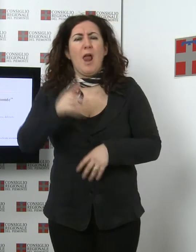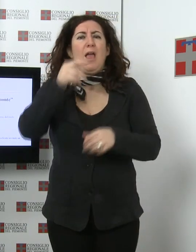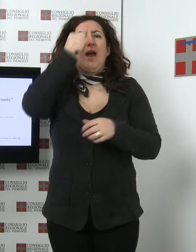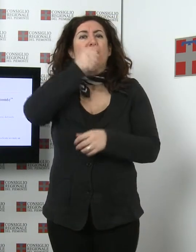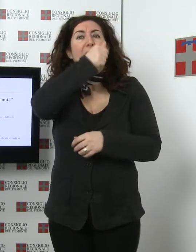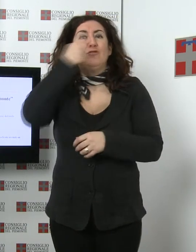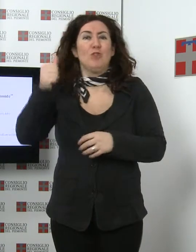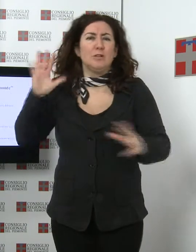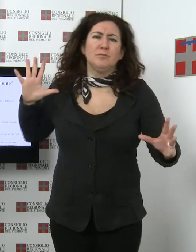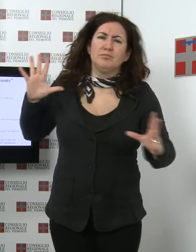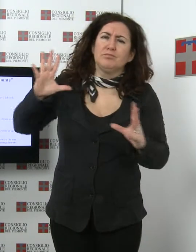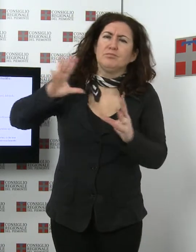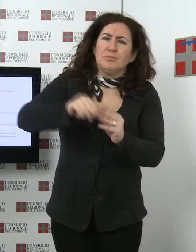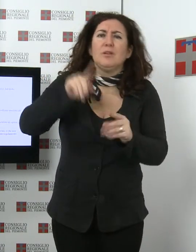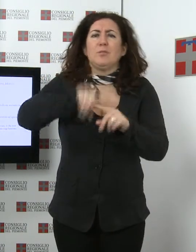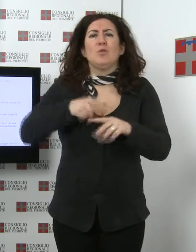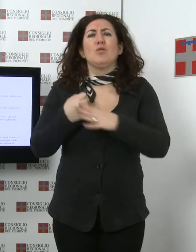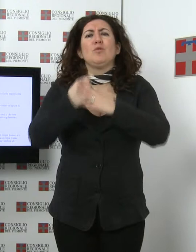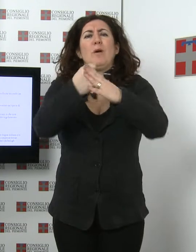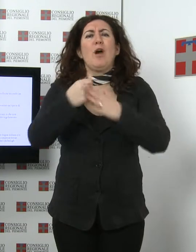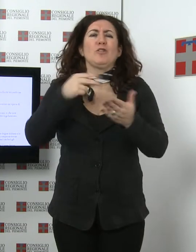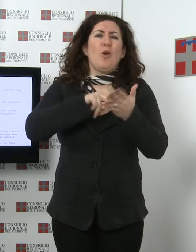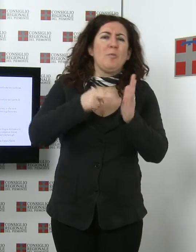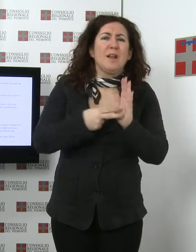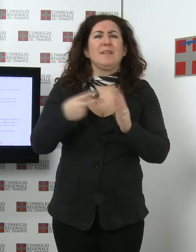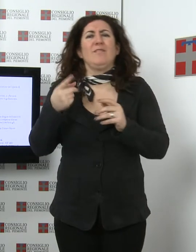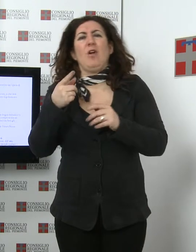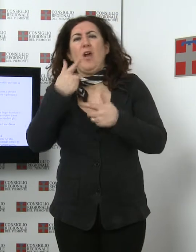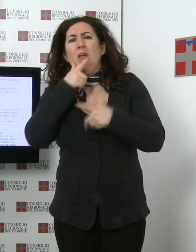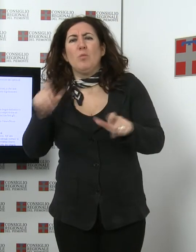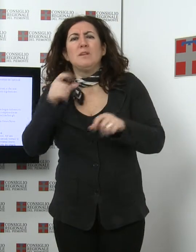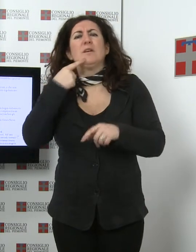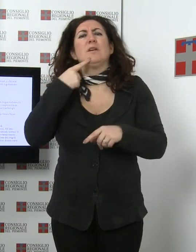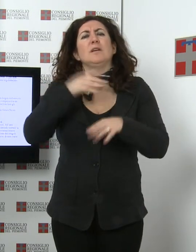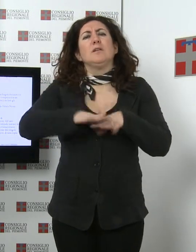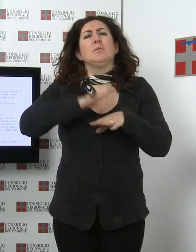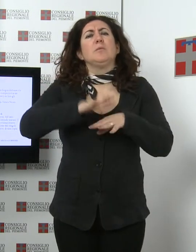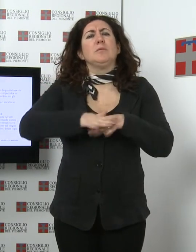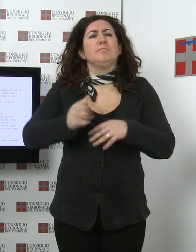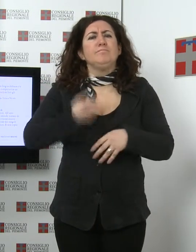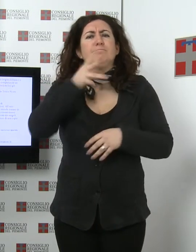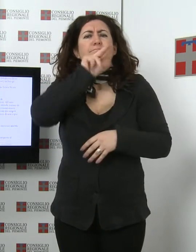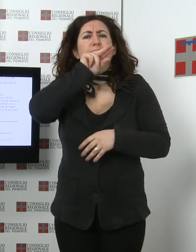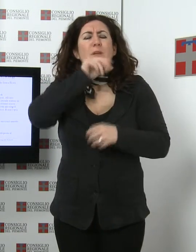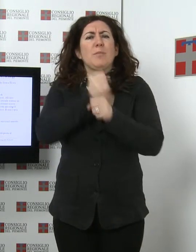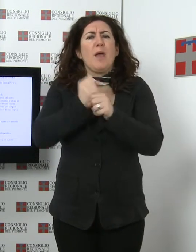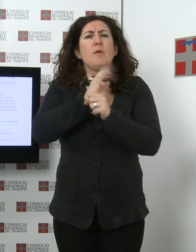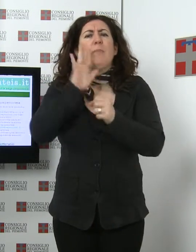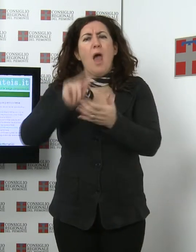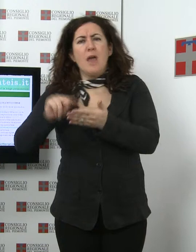supporto operativo e linguistico a chi, abituato a parlare in piemontese, non ha mai osato scriverlo. Per la sezione Lingua Piemontese c'è in palio